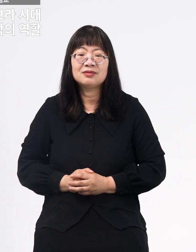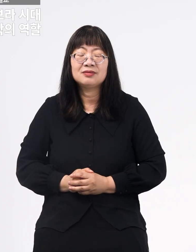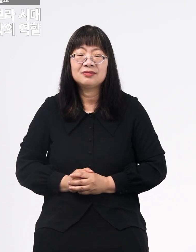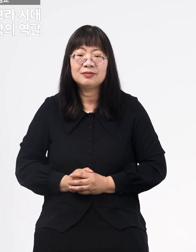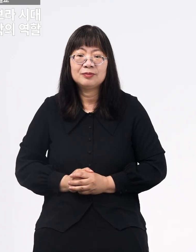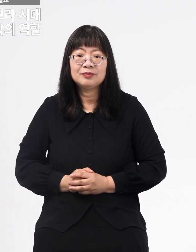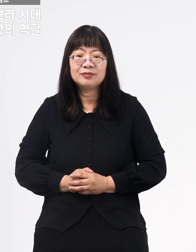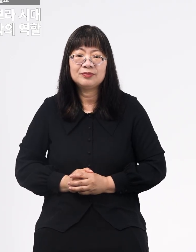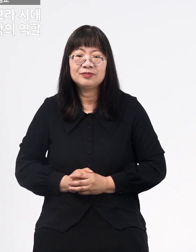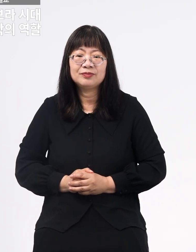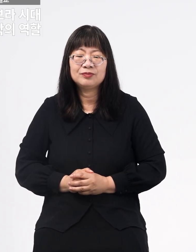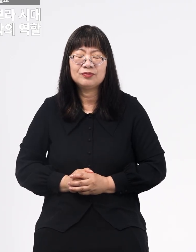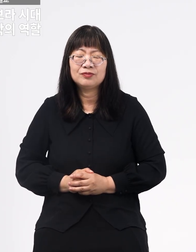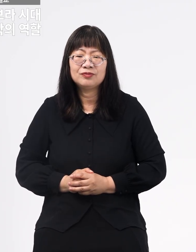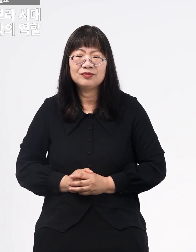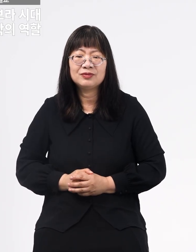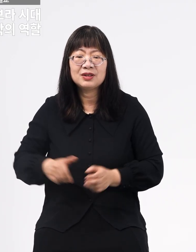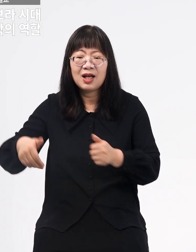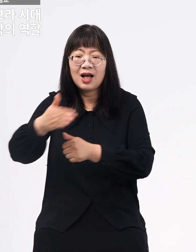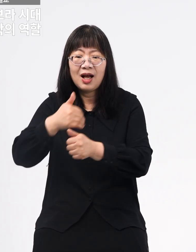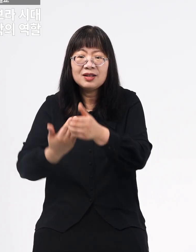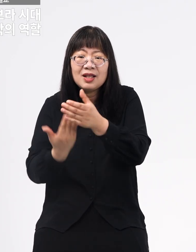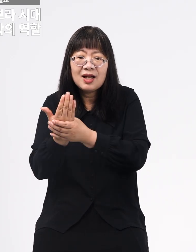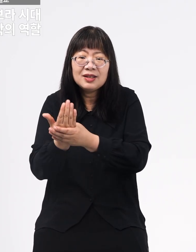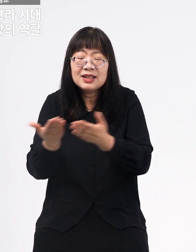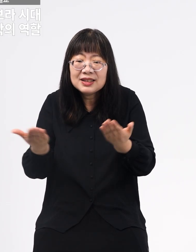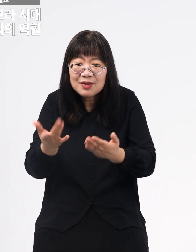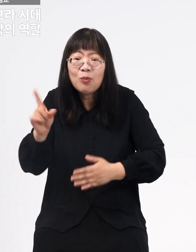과연 무슨 일이 있었던 걸까요?